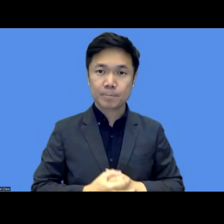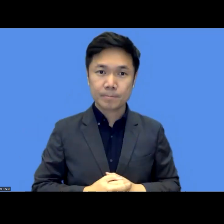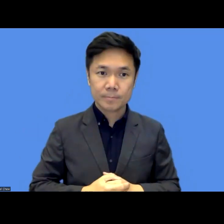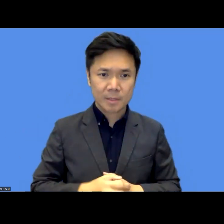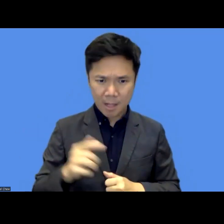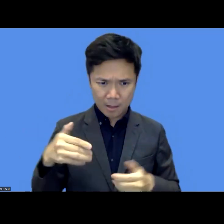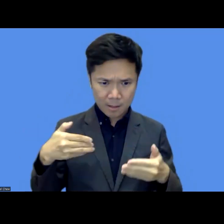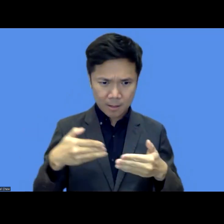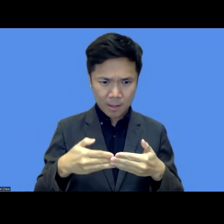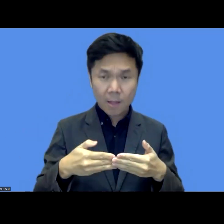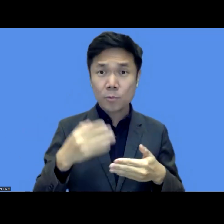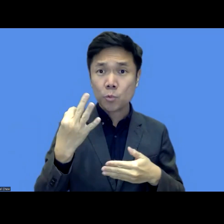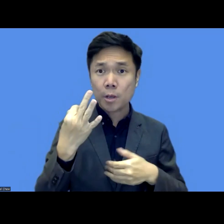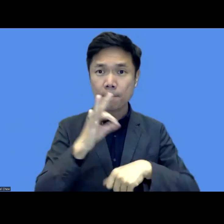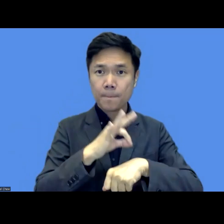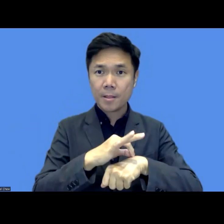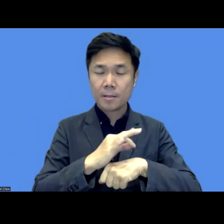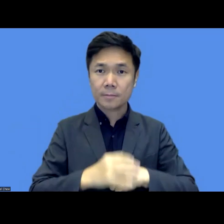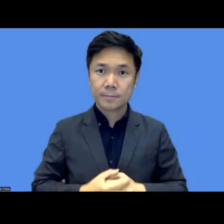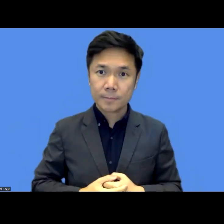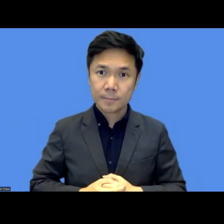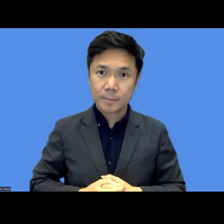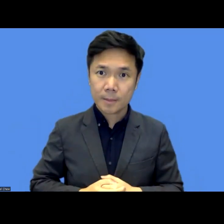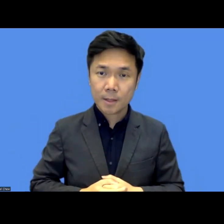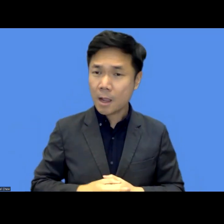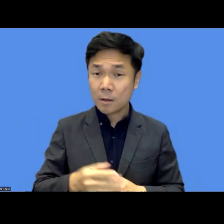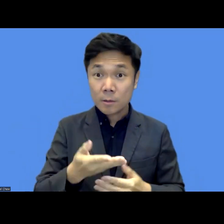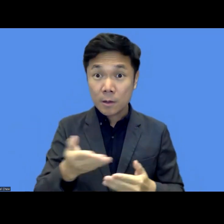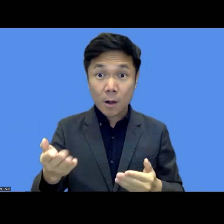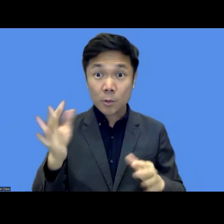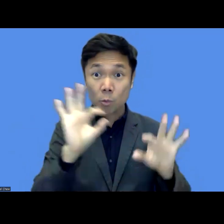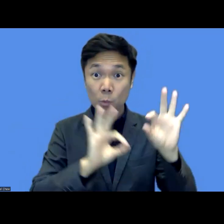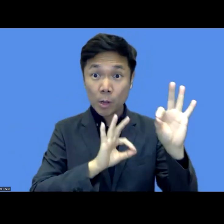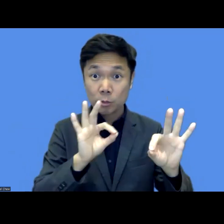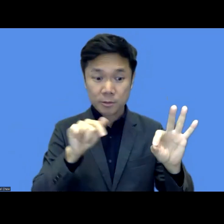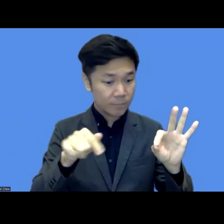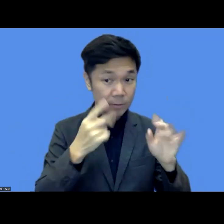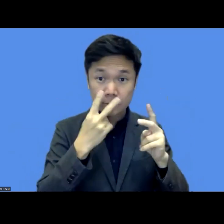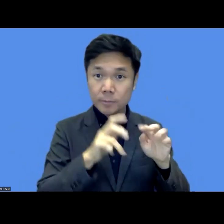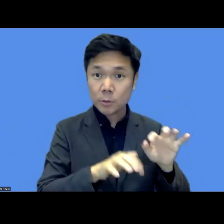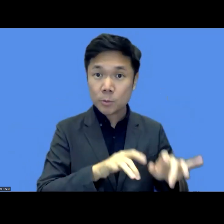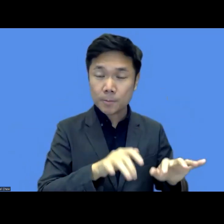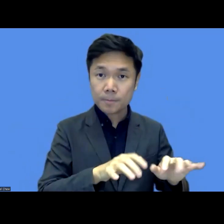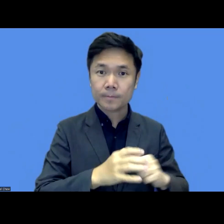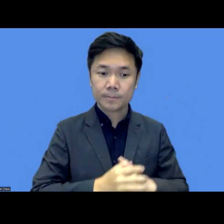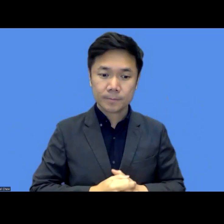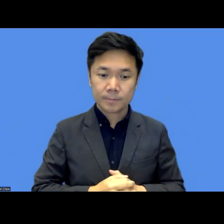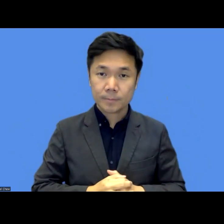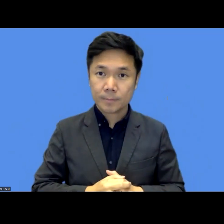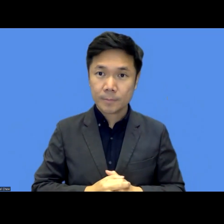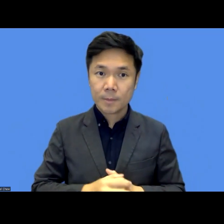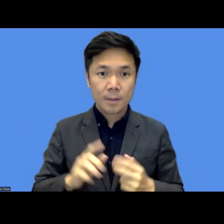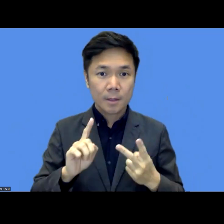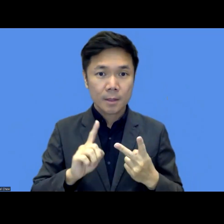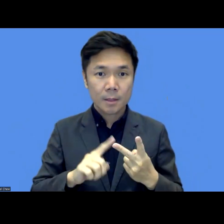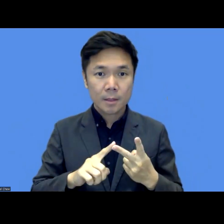grupos. Solamente tenemos 3 minutos y vamos a ver las preguntas que tenemos en la